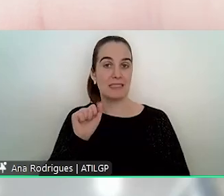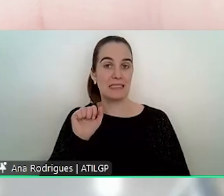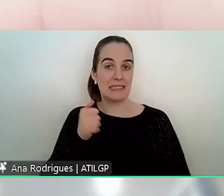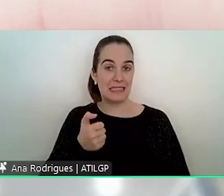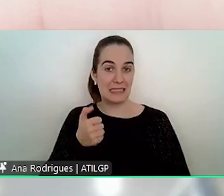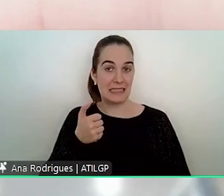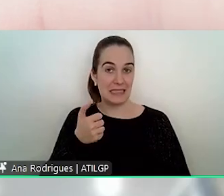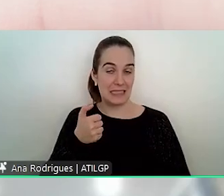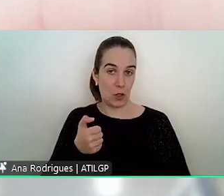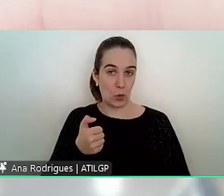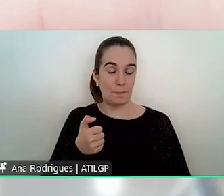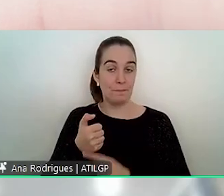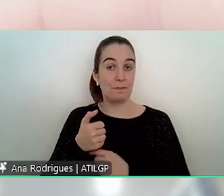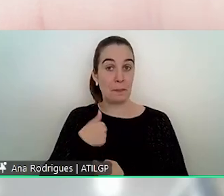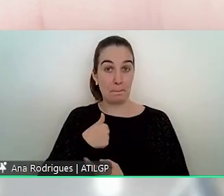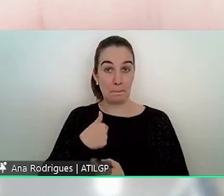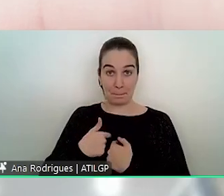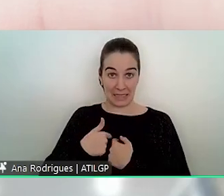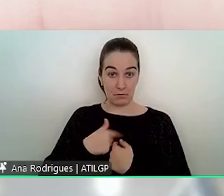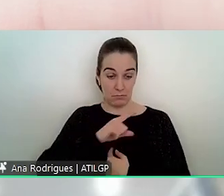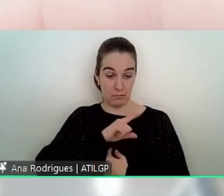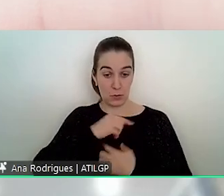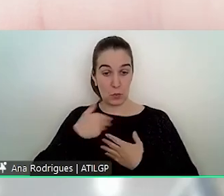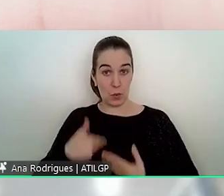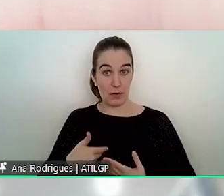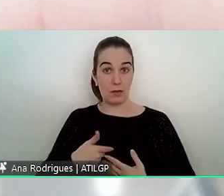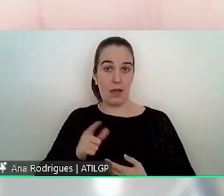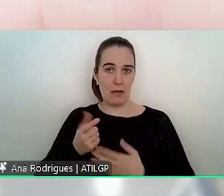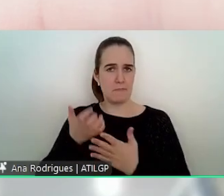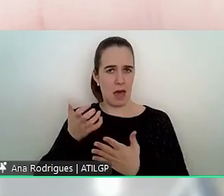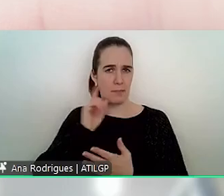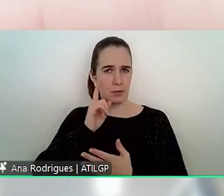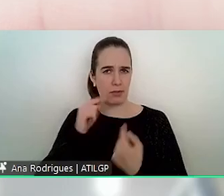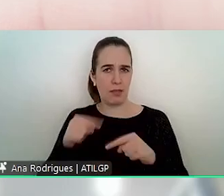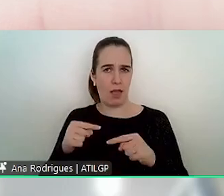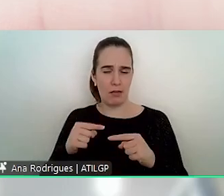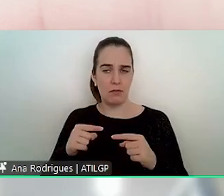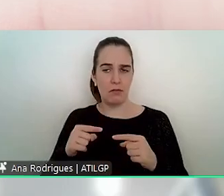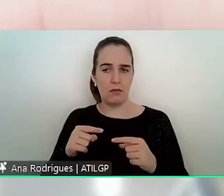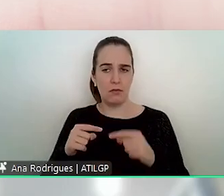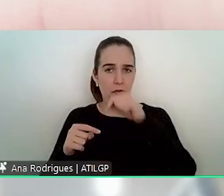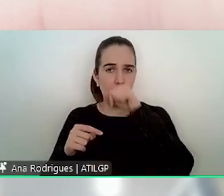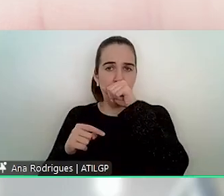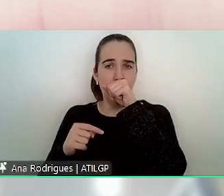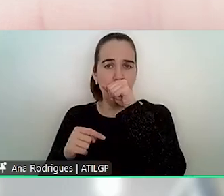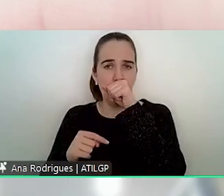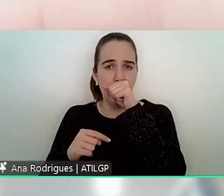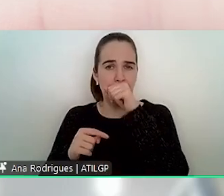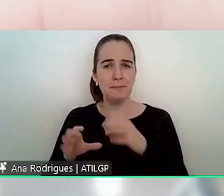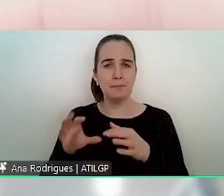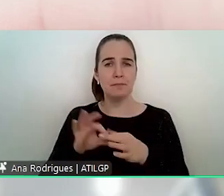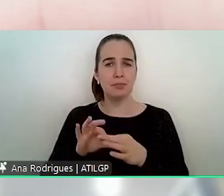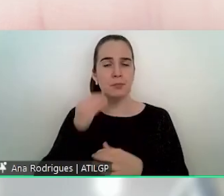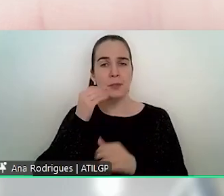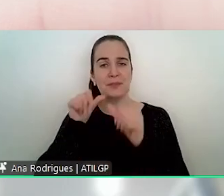eu pessoalmente considero com um contributo aqui também relevante do ponto de vista do COE, portanto, o